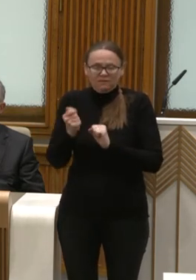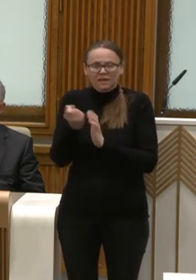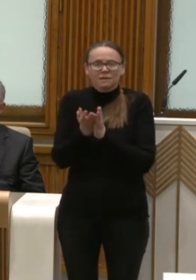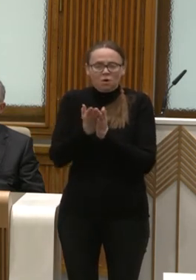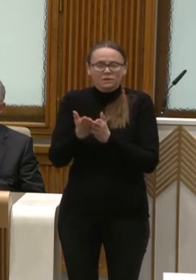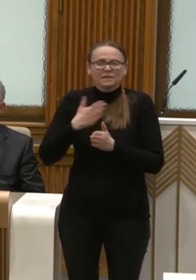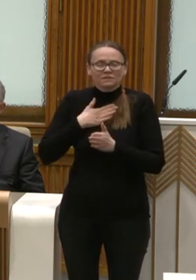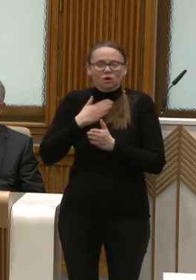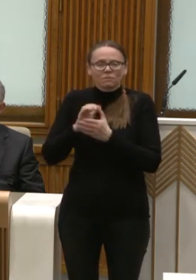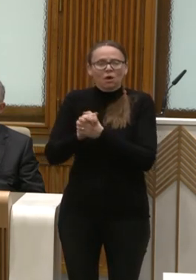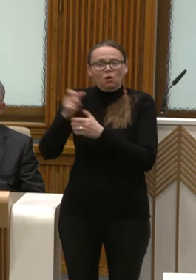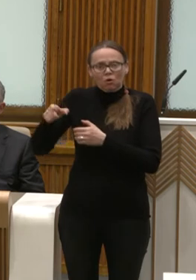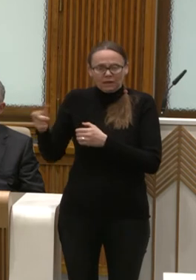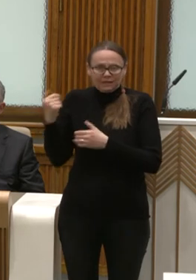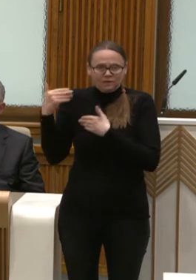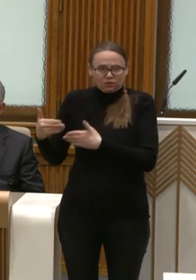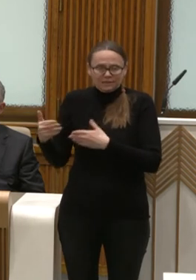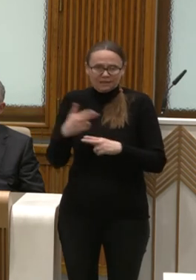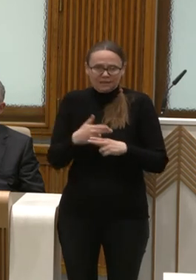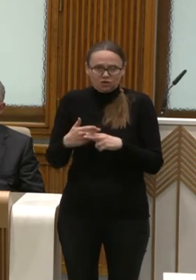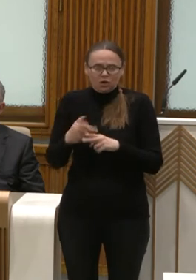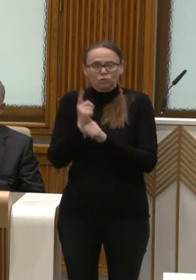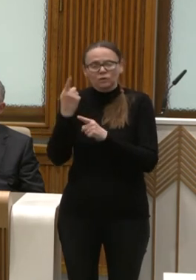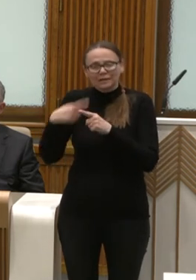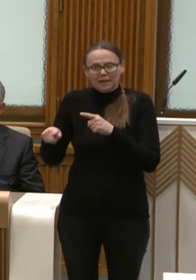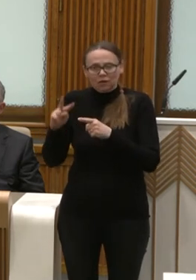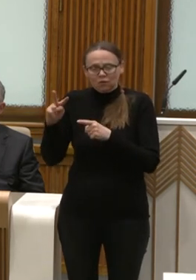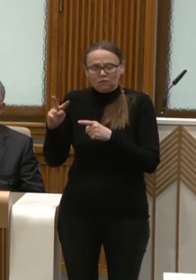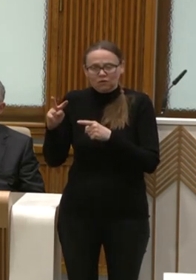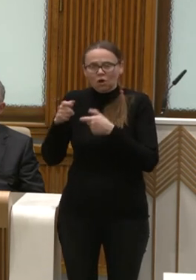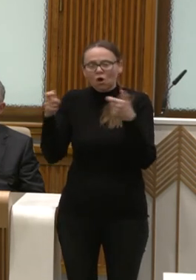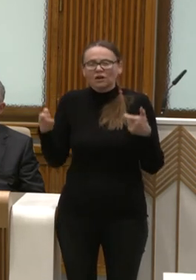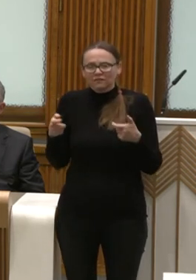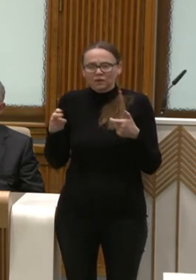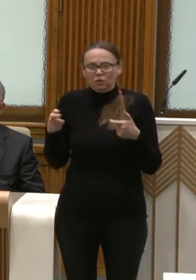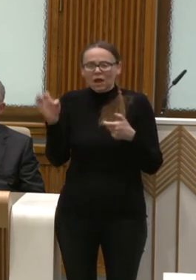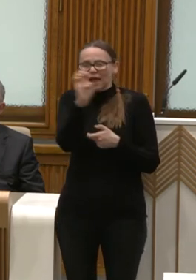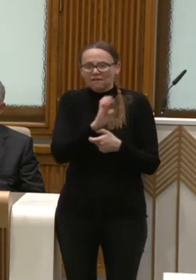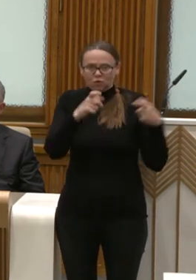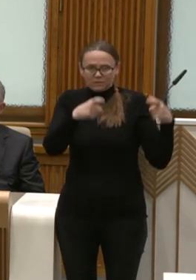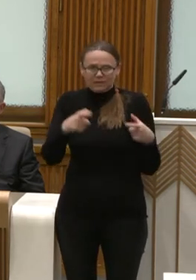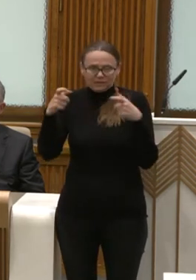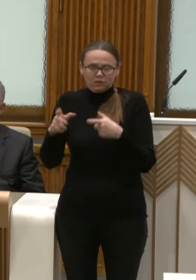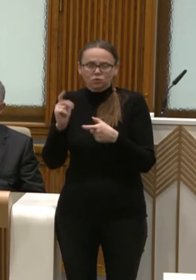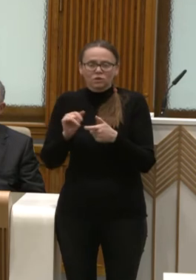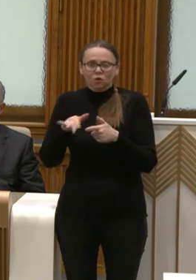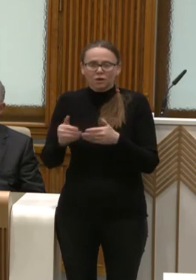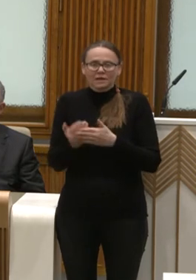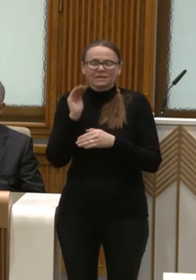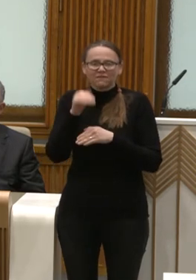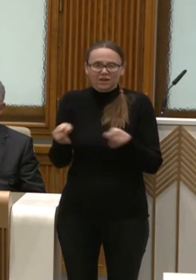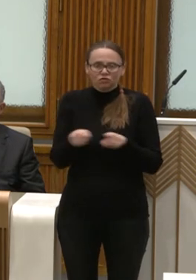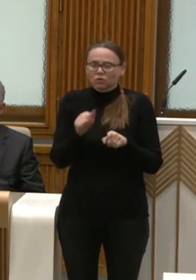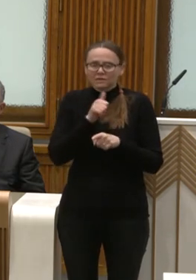svojimi kolegi v sosednjih državah, tudi delno v okviru evropskih institucij, ko gre za več kot za tranzit